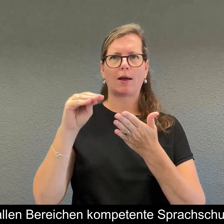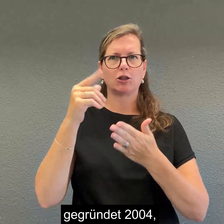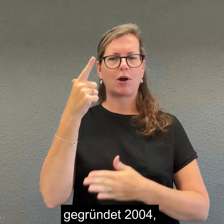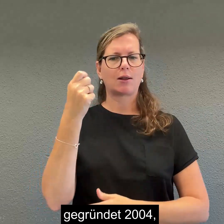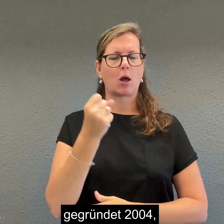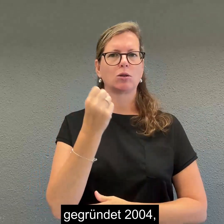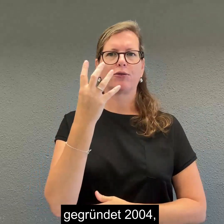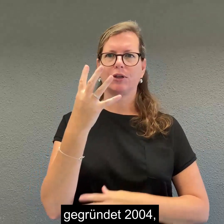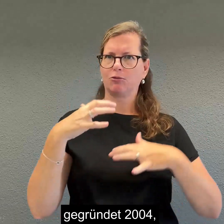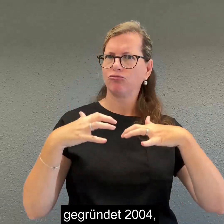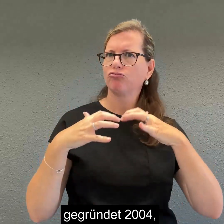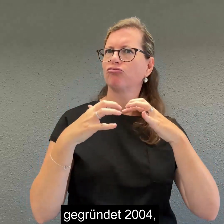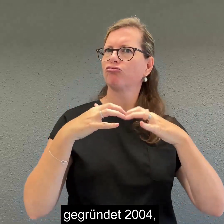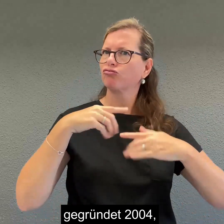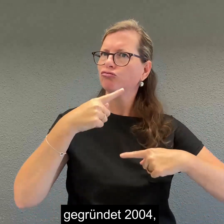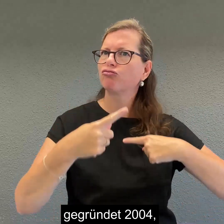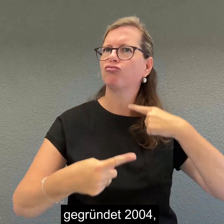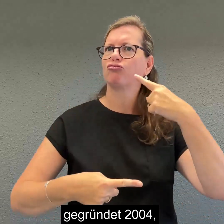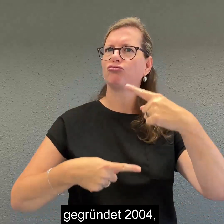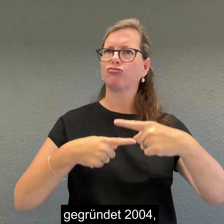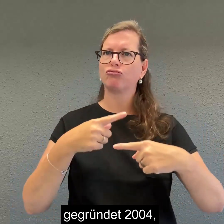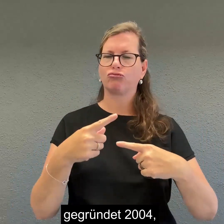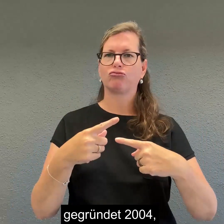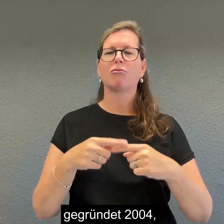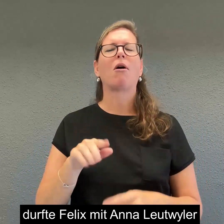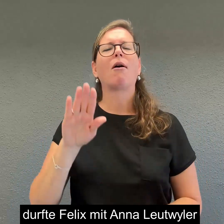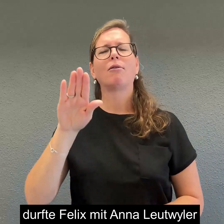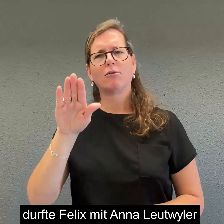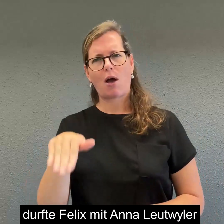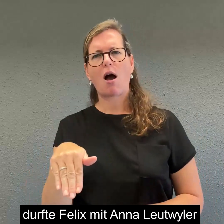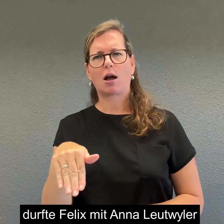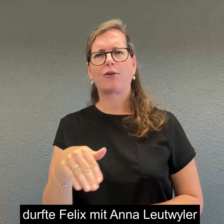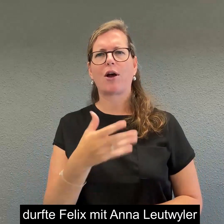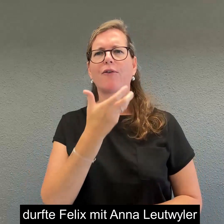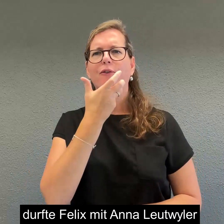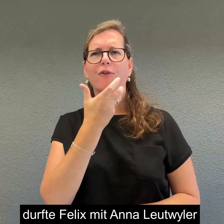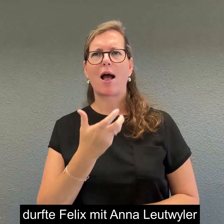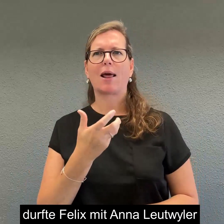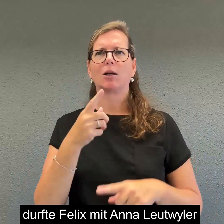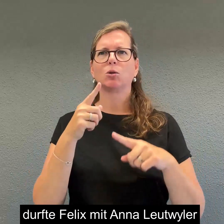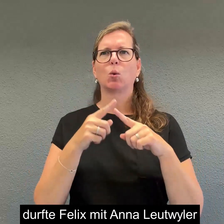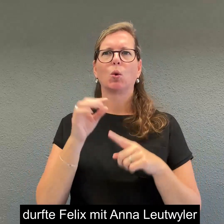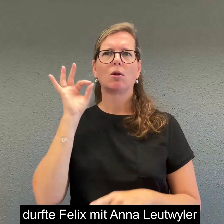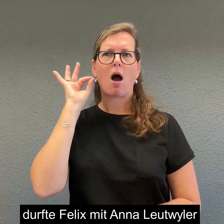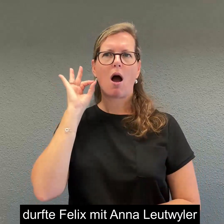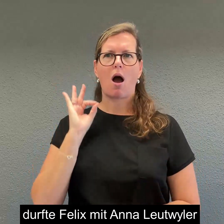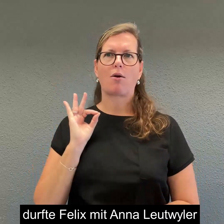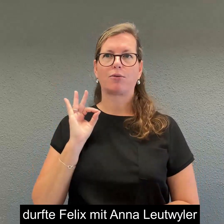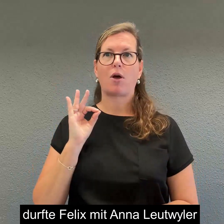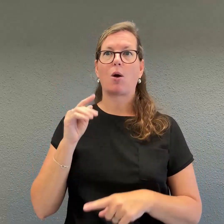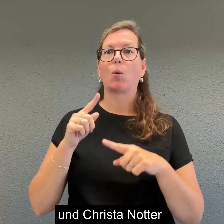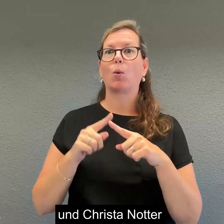gegründet 2004 durfte Felix mit Anna Leutwiller